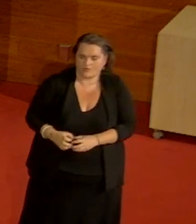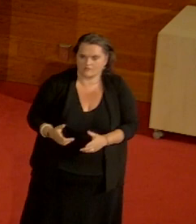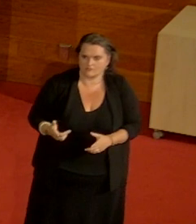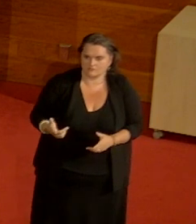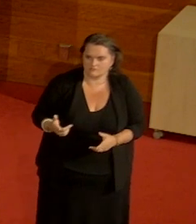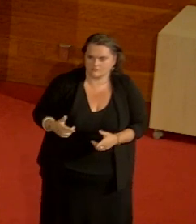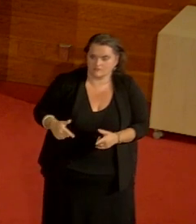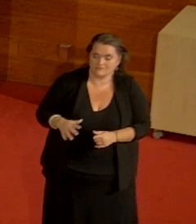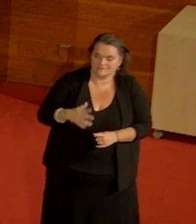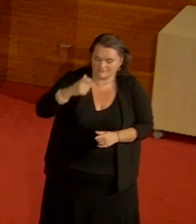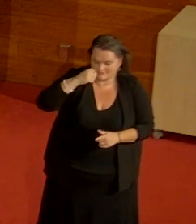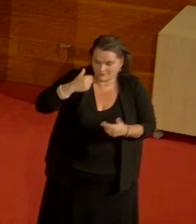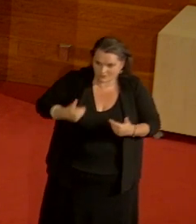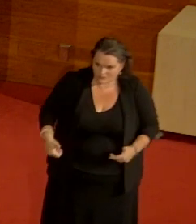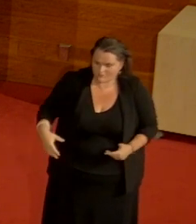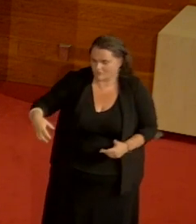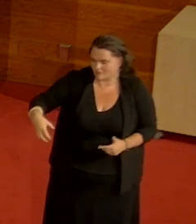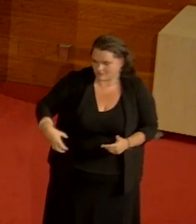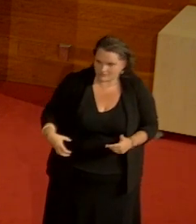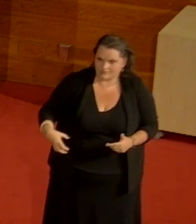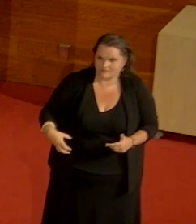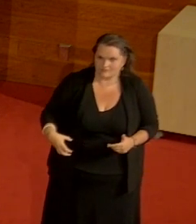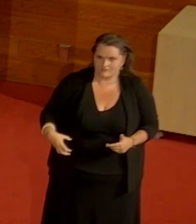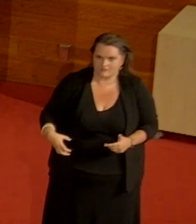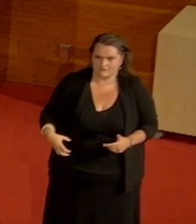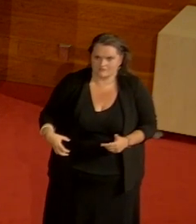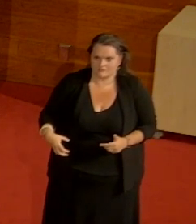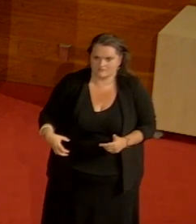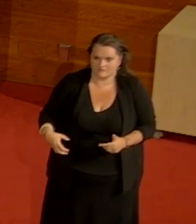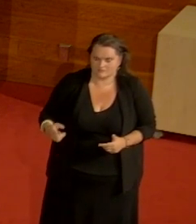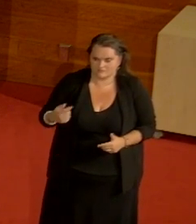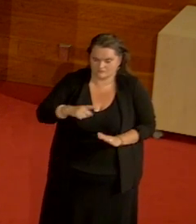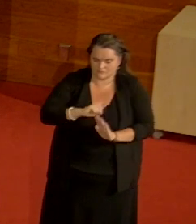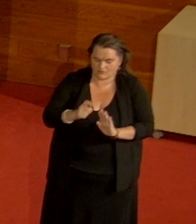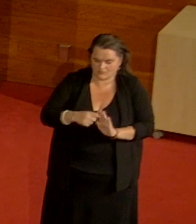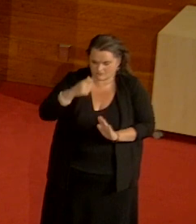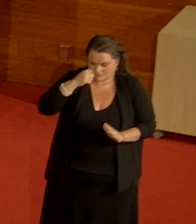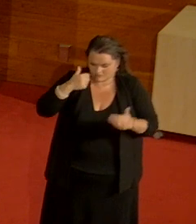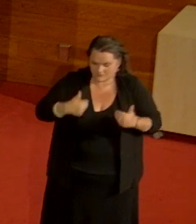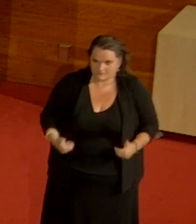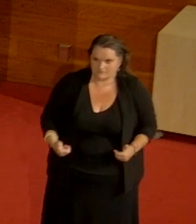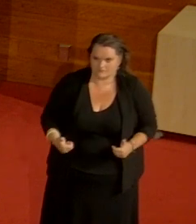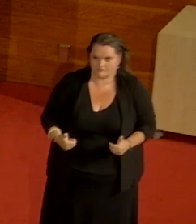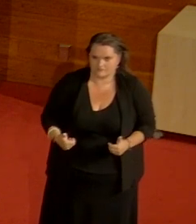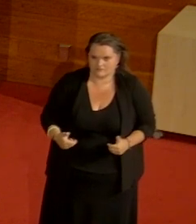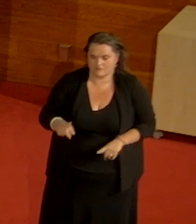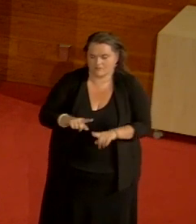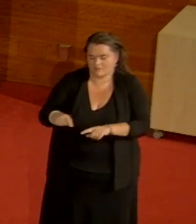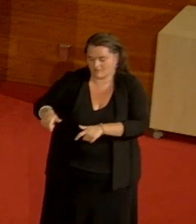un órgano en un conjunto en en en en una integridad y yo creo que esta es una de las grandes eh